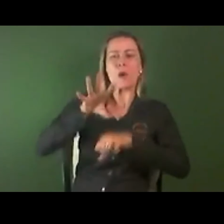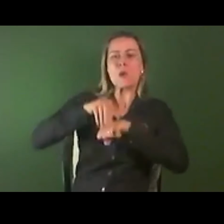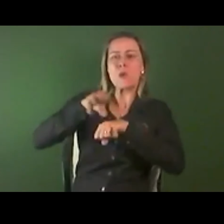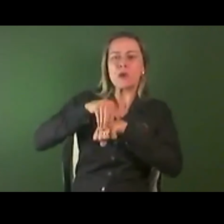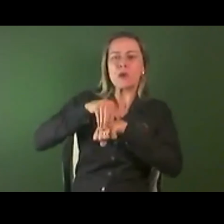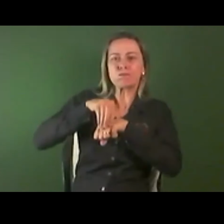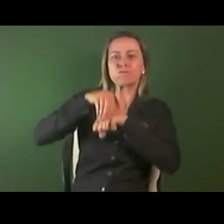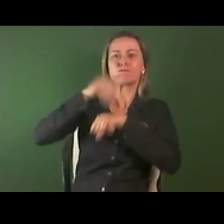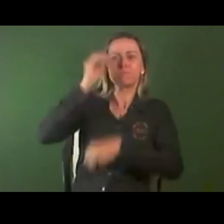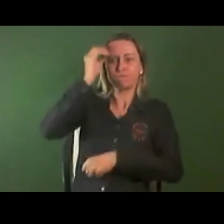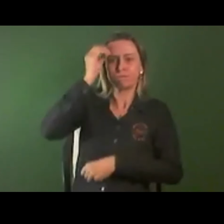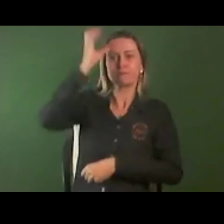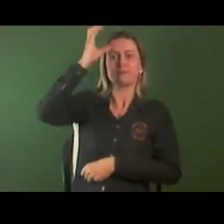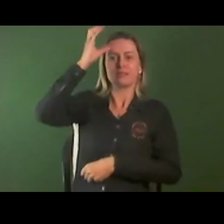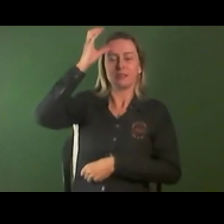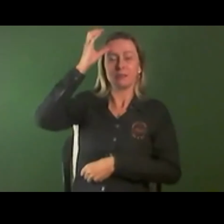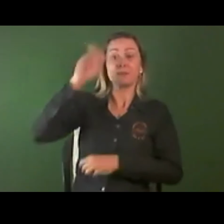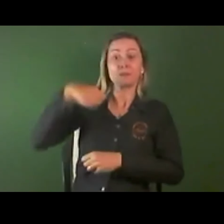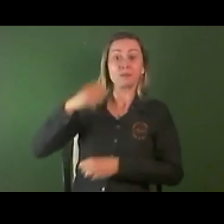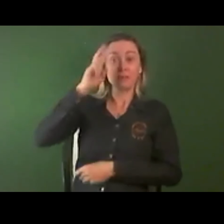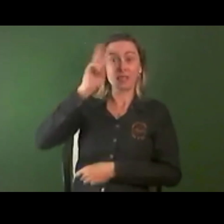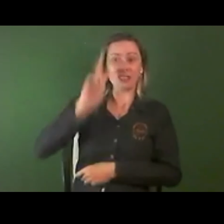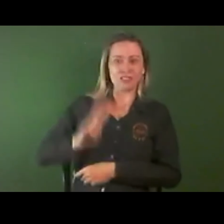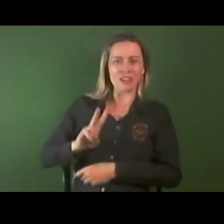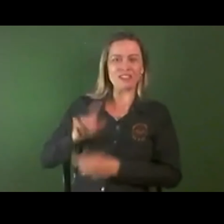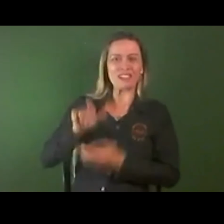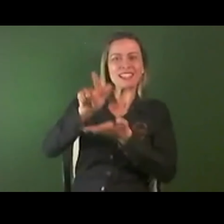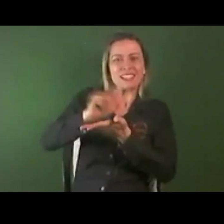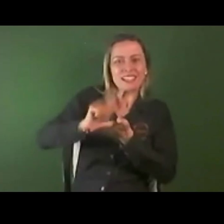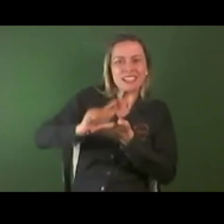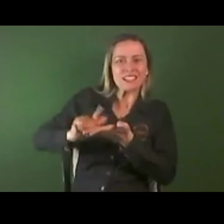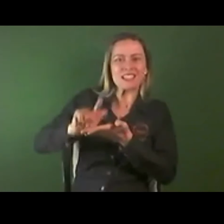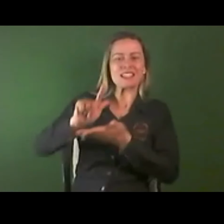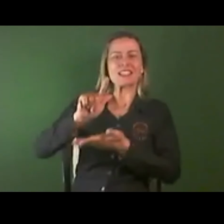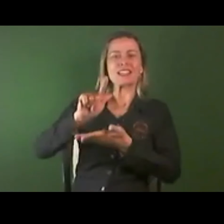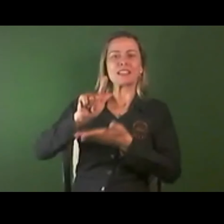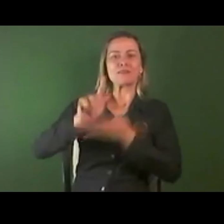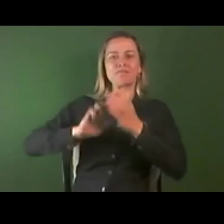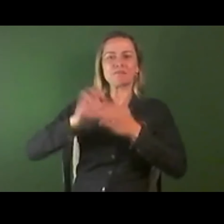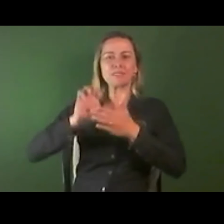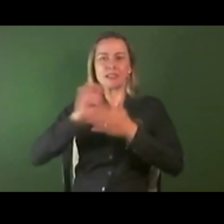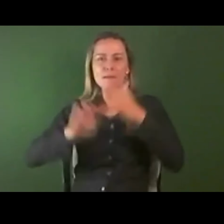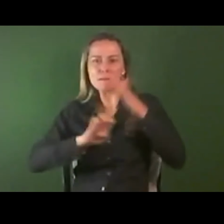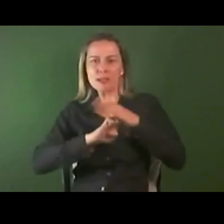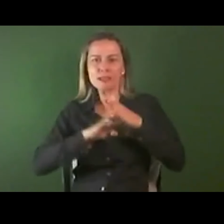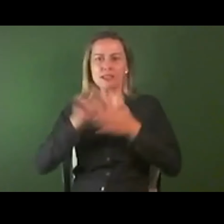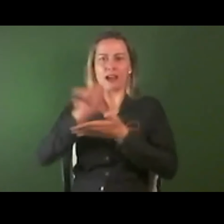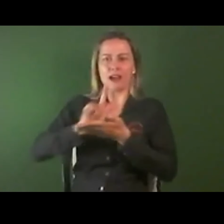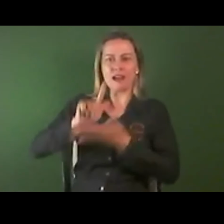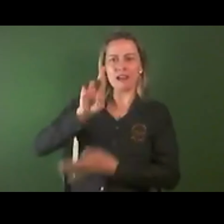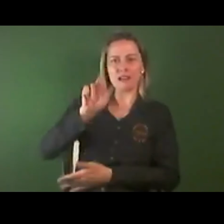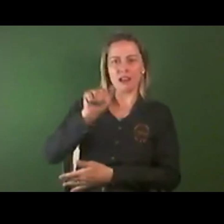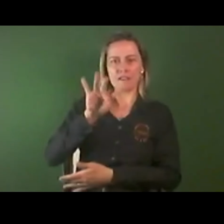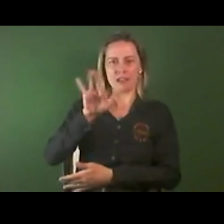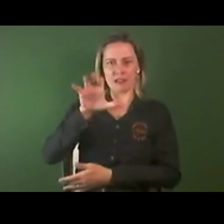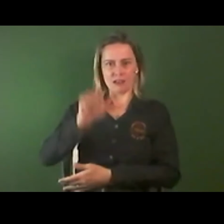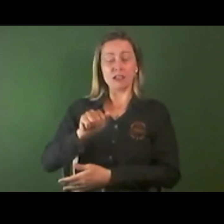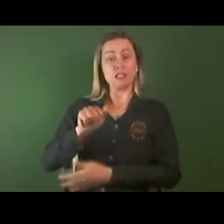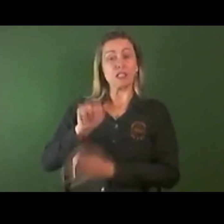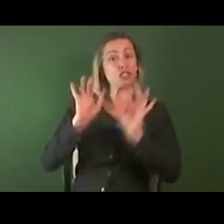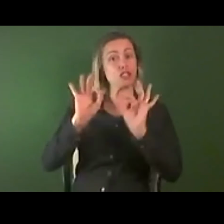A história da indústria gráfica japonesa é muito antiga e muito rica e muito sofisticada. E não é à